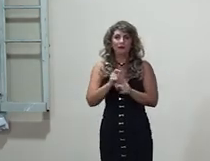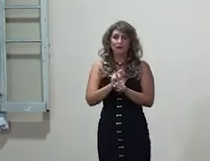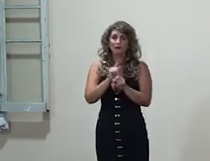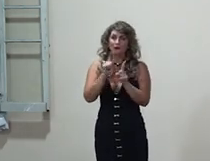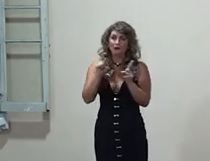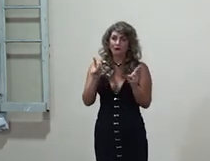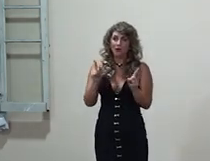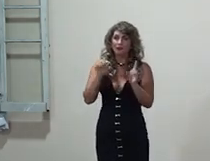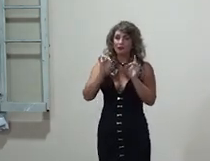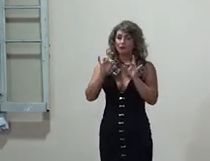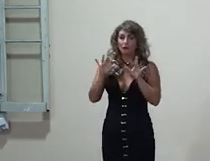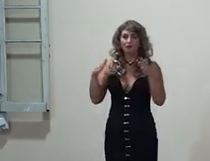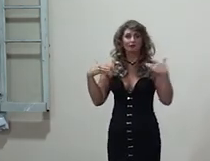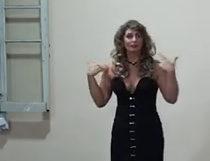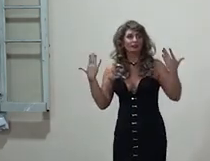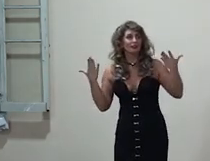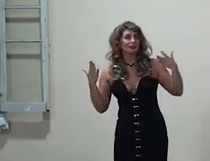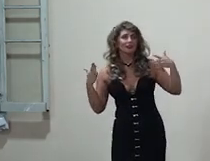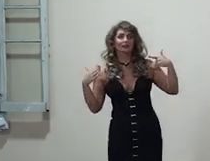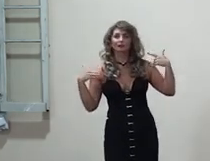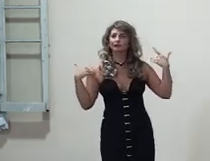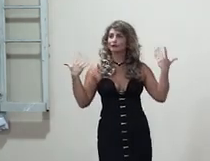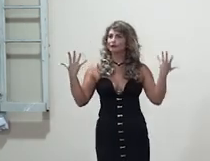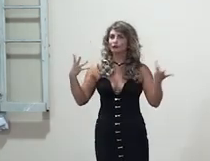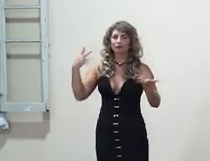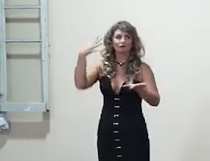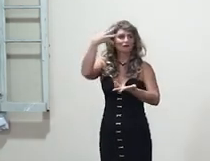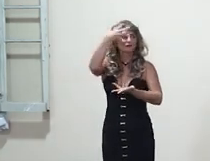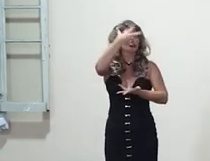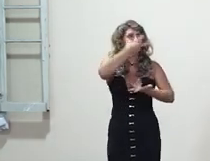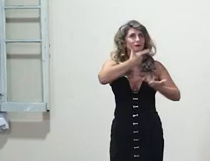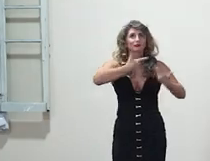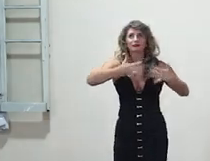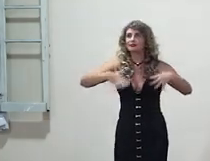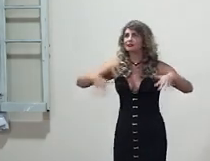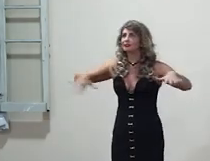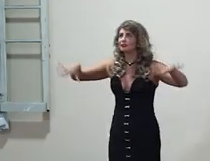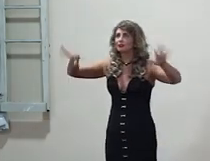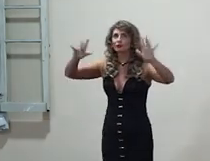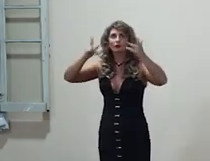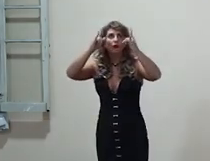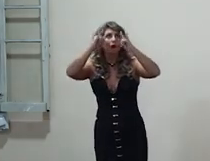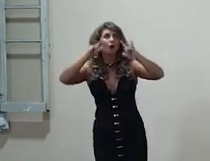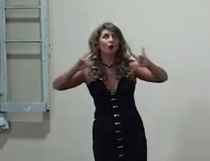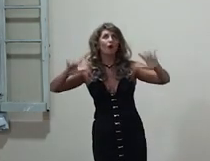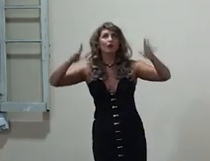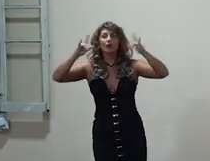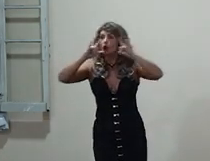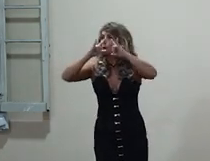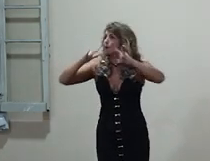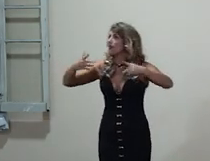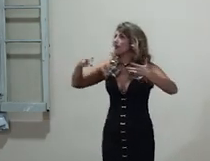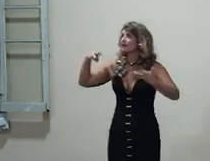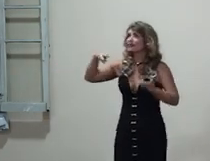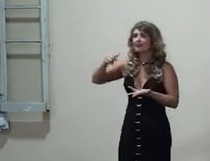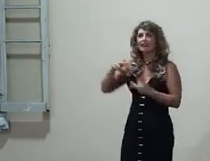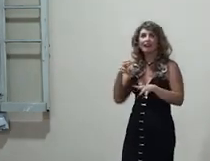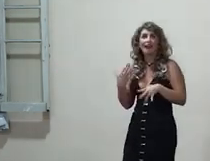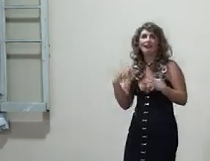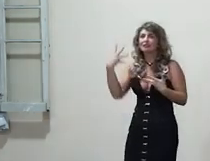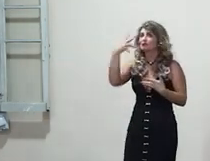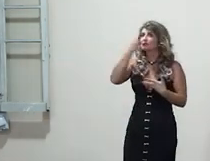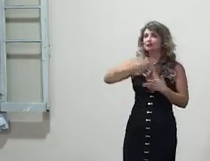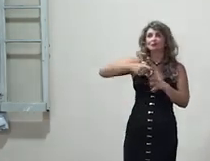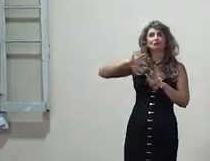mas só passeando e vendo, olha como está bonita essa casa, olha o palacete, gente, está muito mais bonito